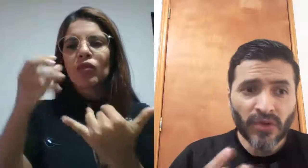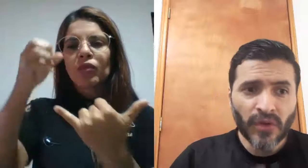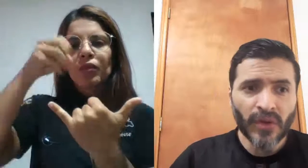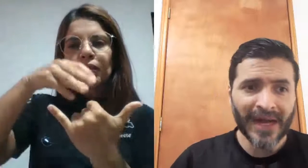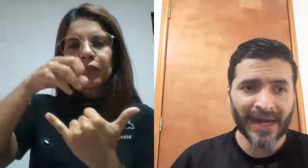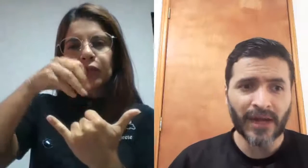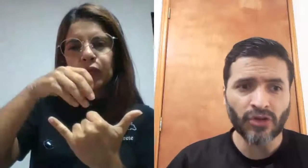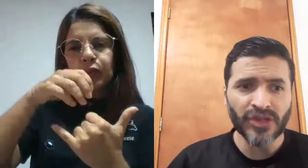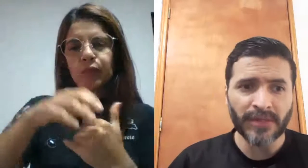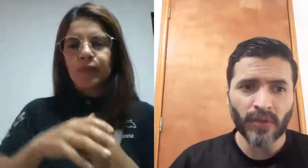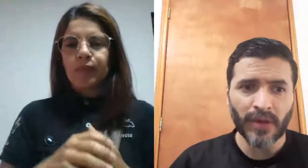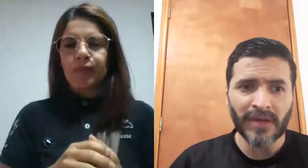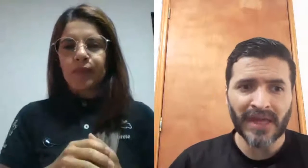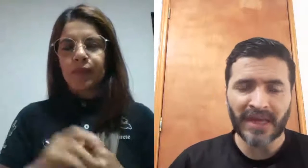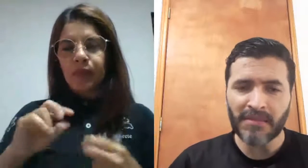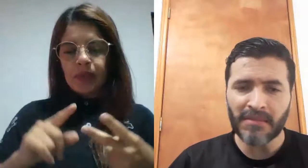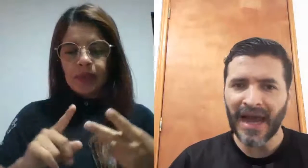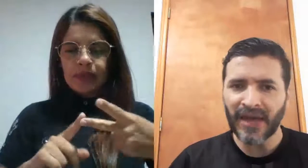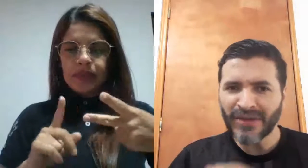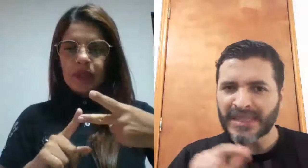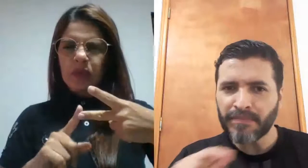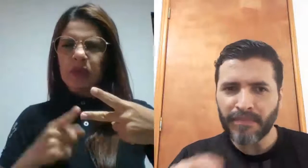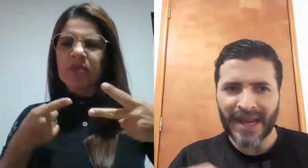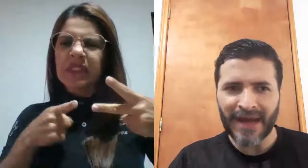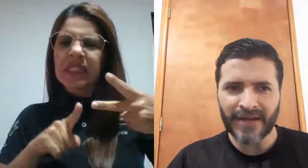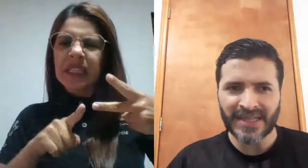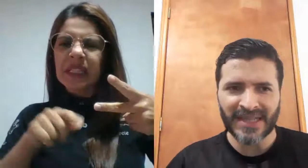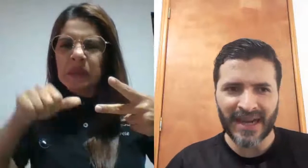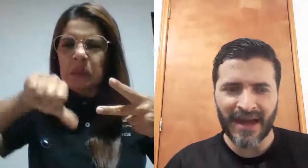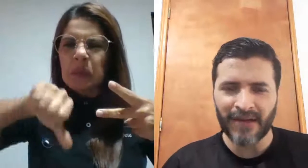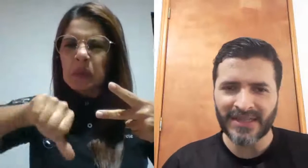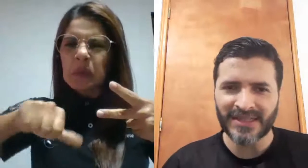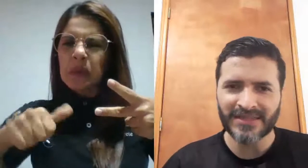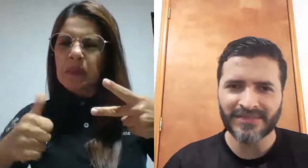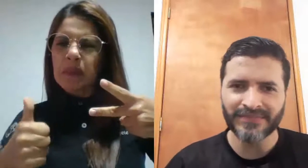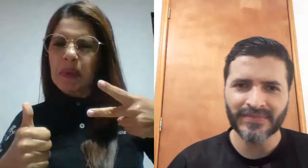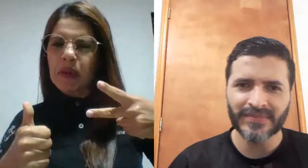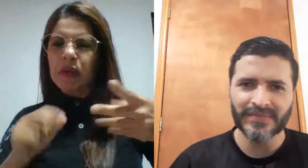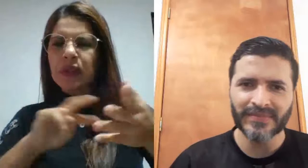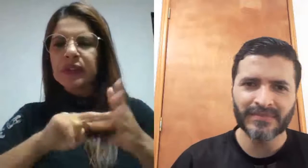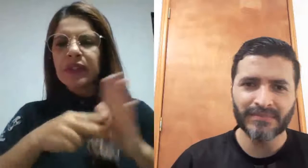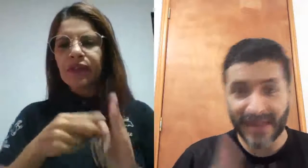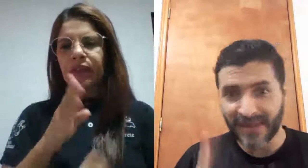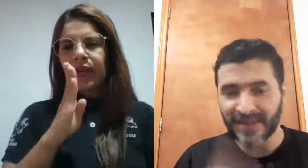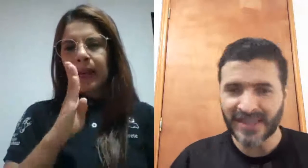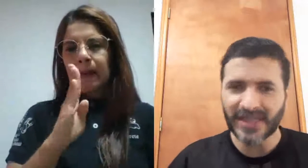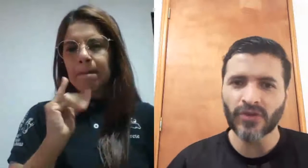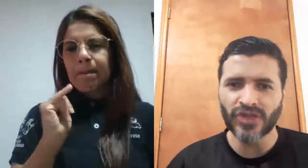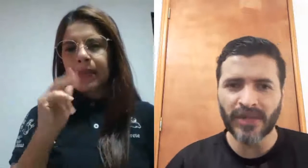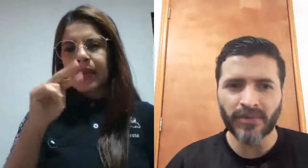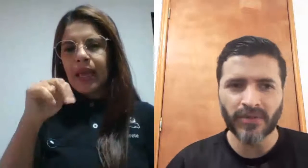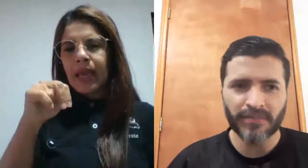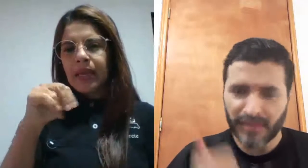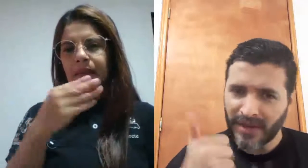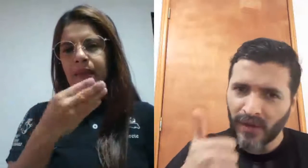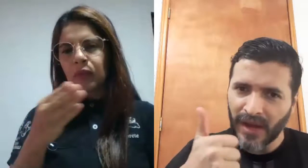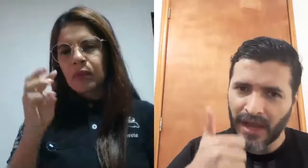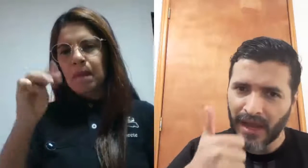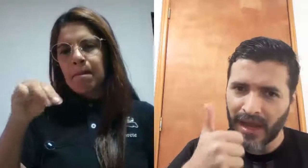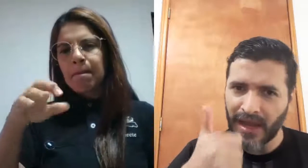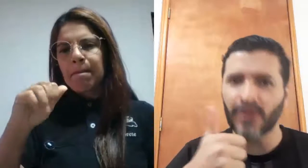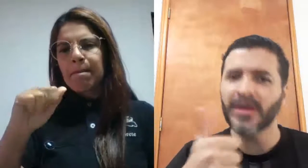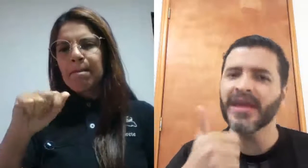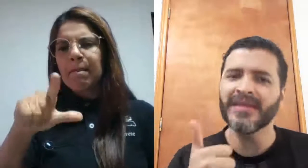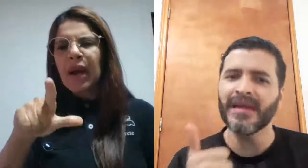En segundo lugar, el concepto de bien y de mal. Hay unas palabras claves para entender ese concepto.